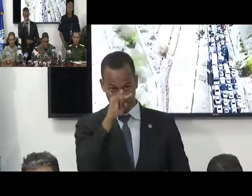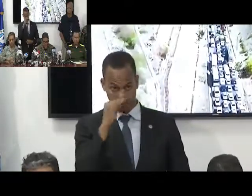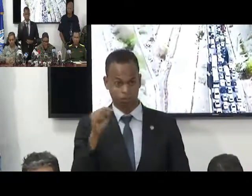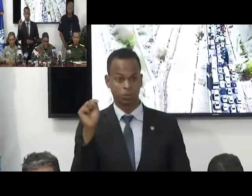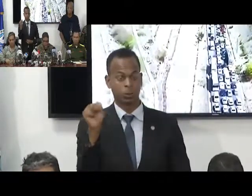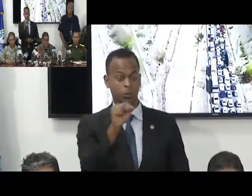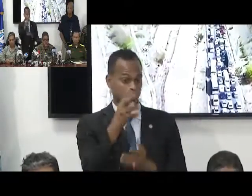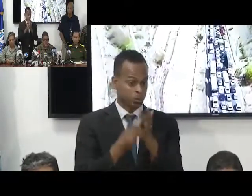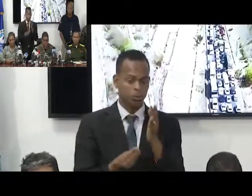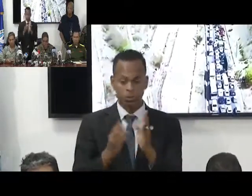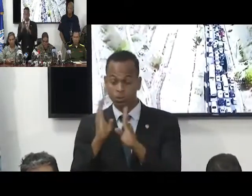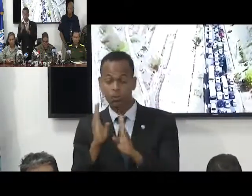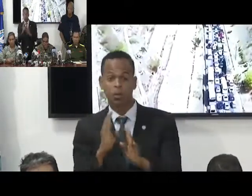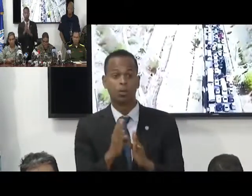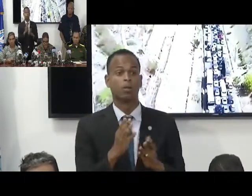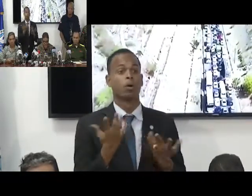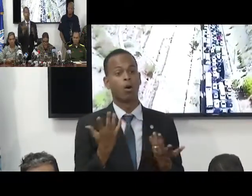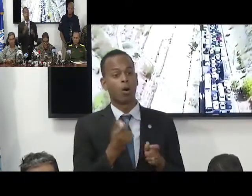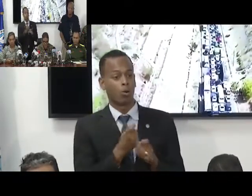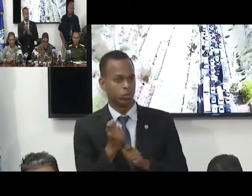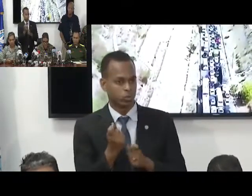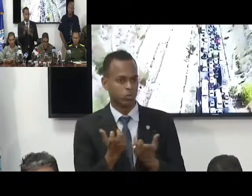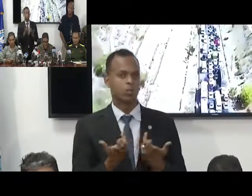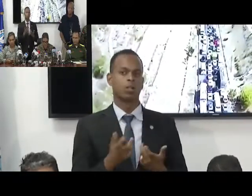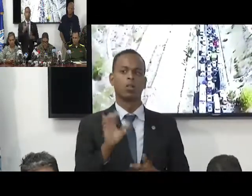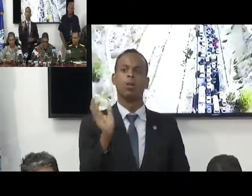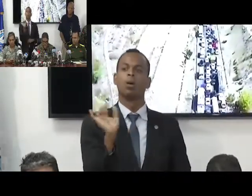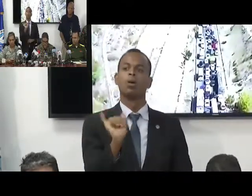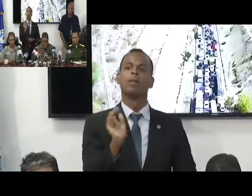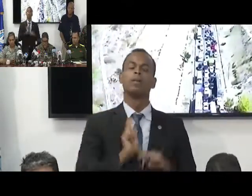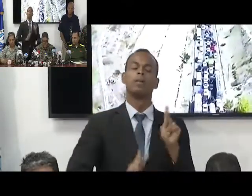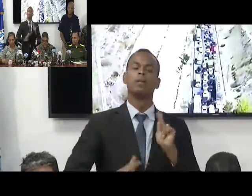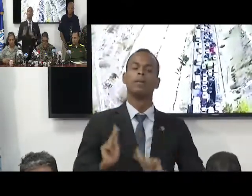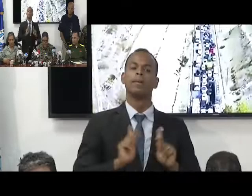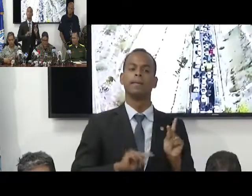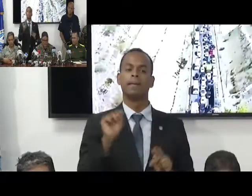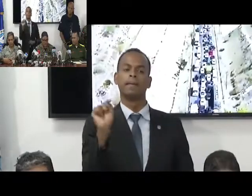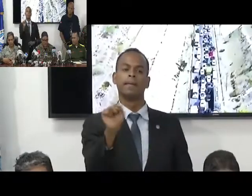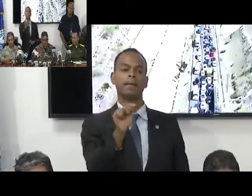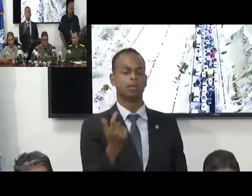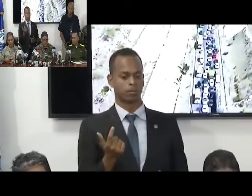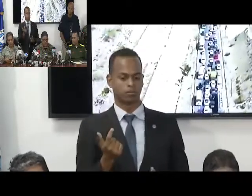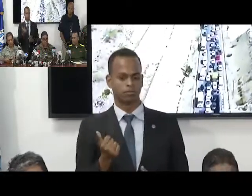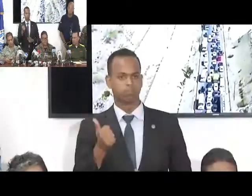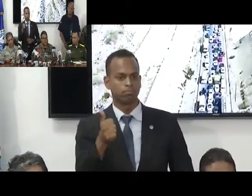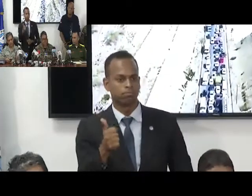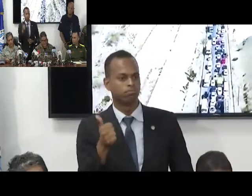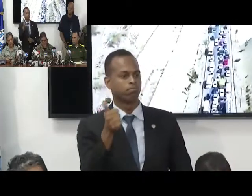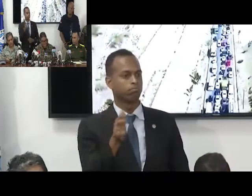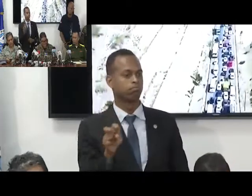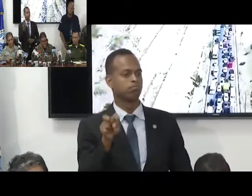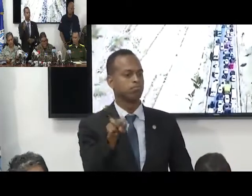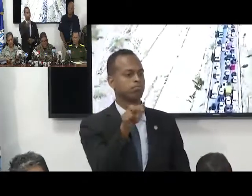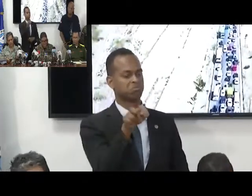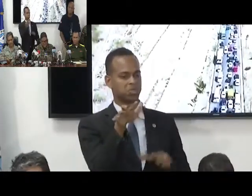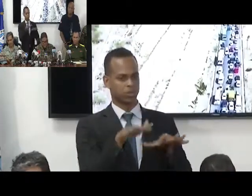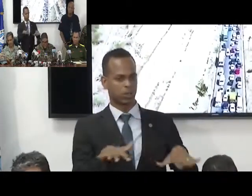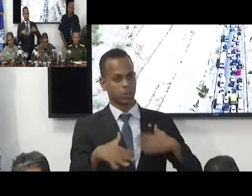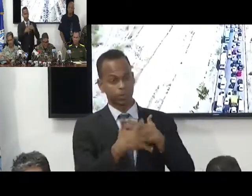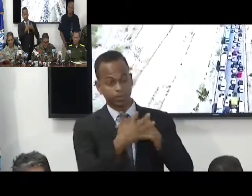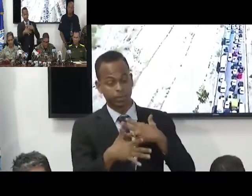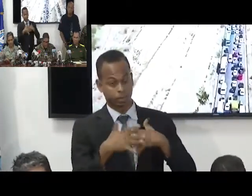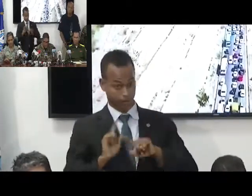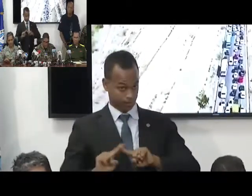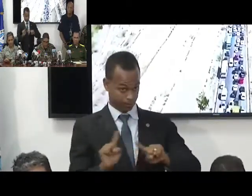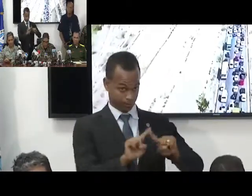niñas extraviados y o lesionados, y atención a ciudadanos que se han desplazado a los diferentes balnearios y playas.